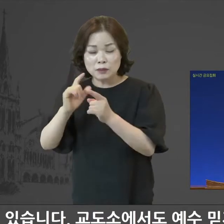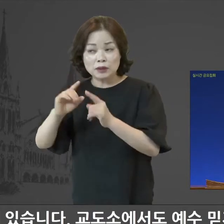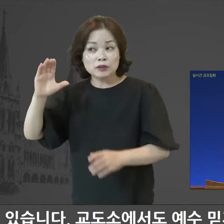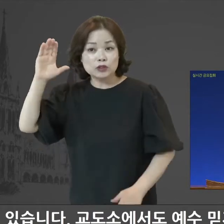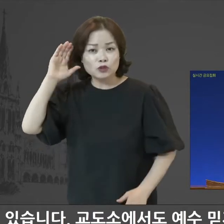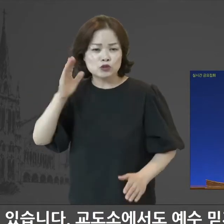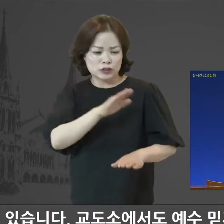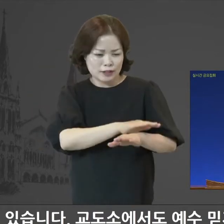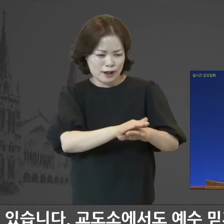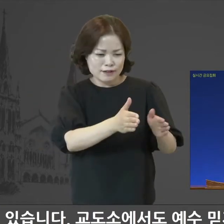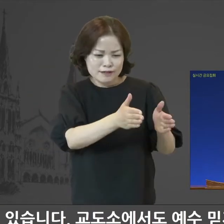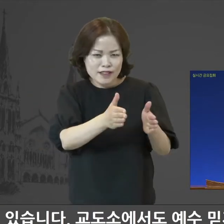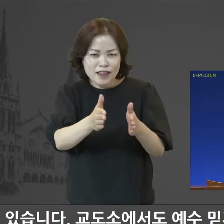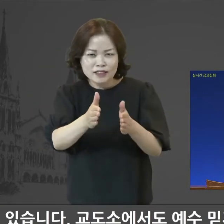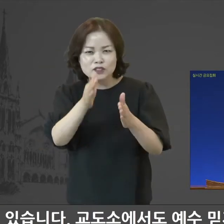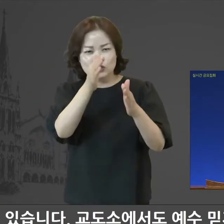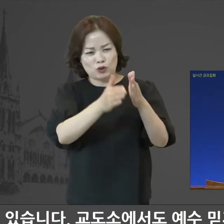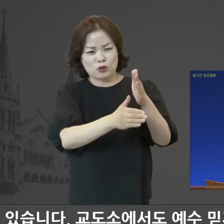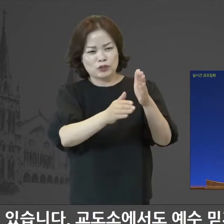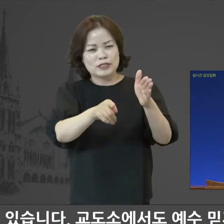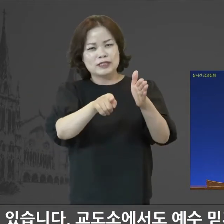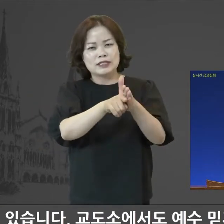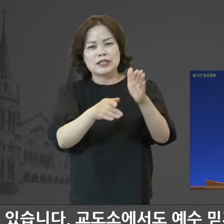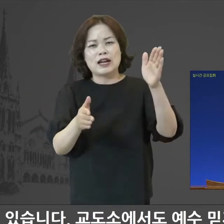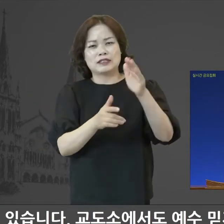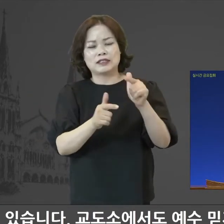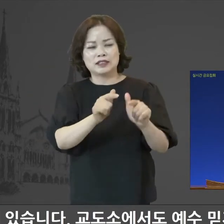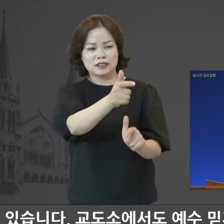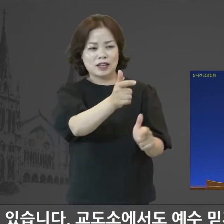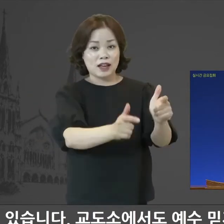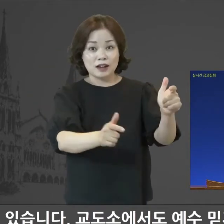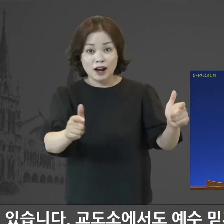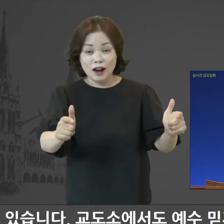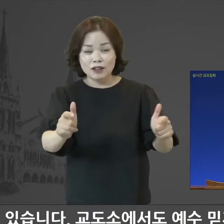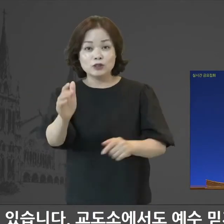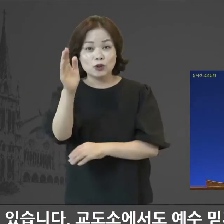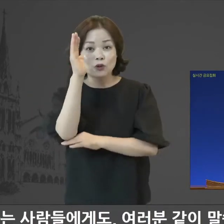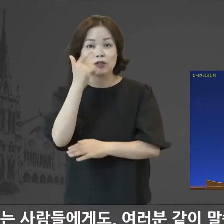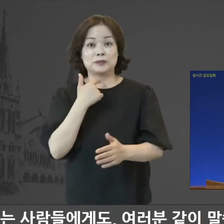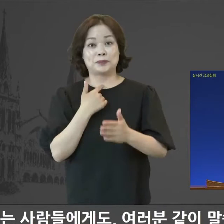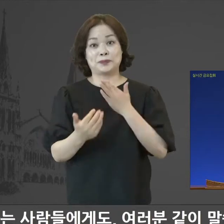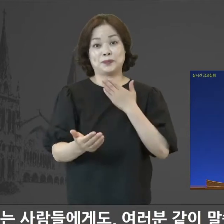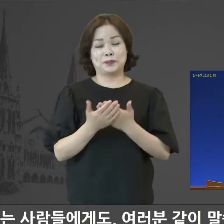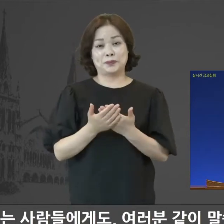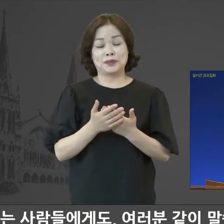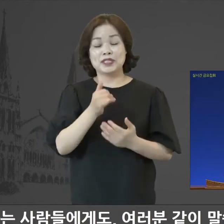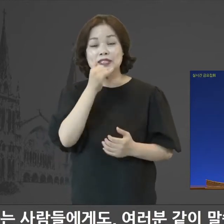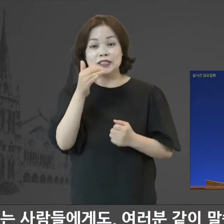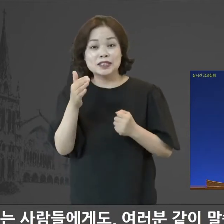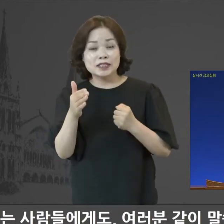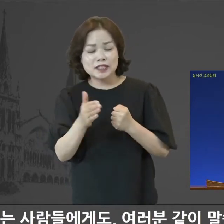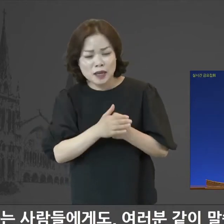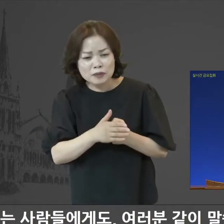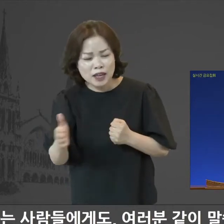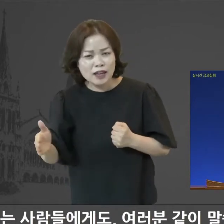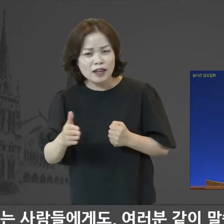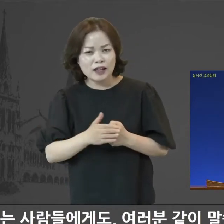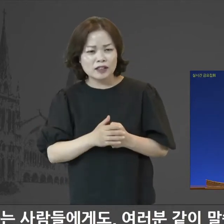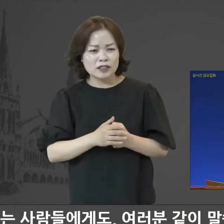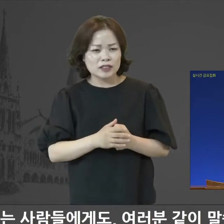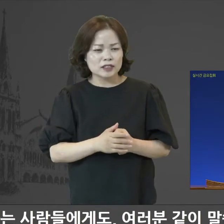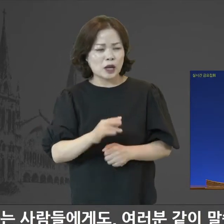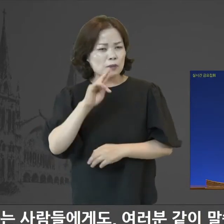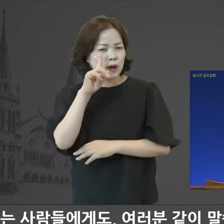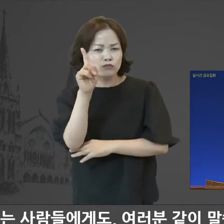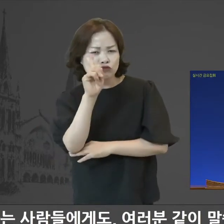들을 준비가 잘 돼 있는 분들, 신학생들 앞에서 다양한 설교를 해봤기 때문에 도대체 무슨 설교를 했을까?